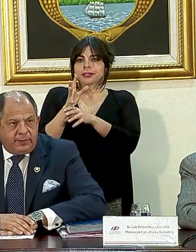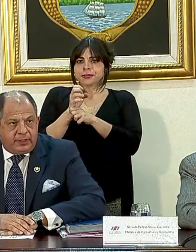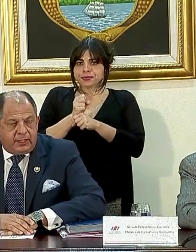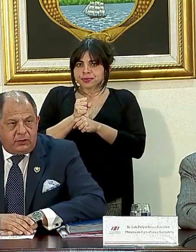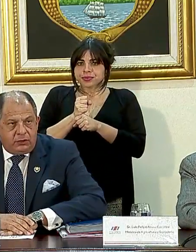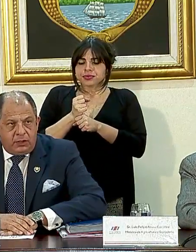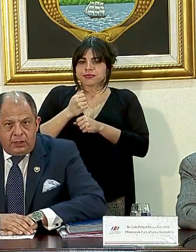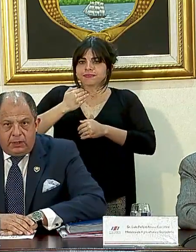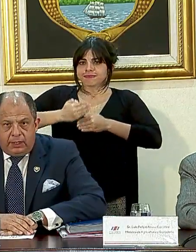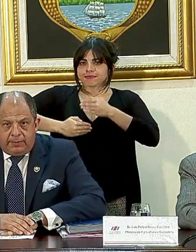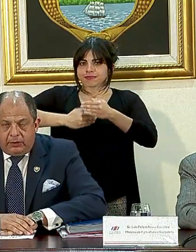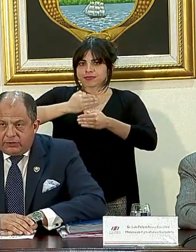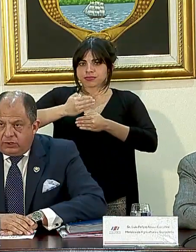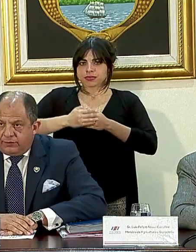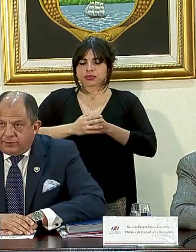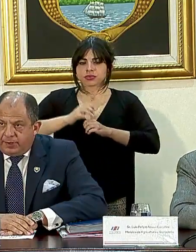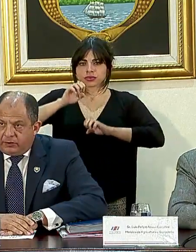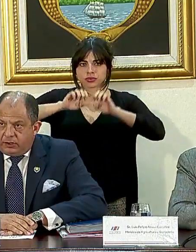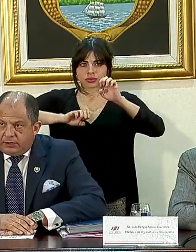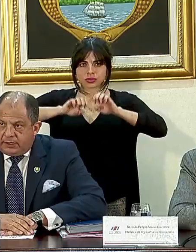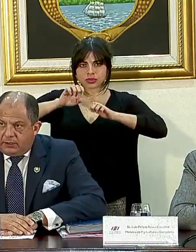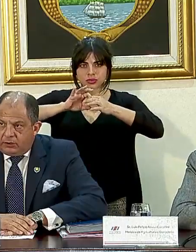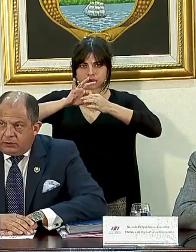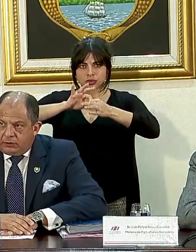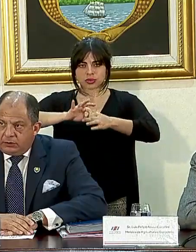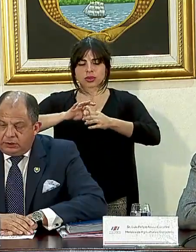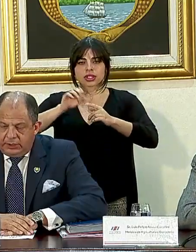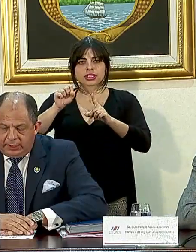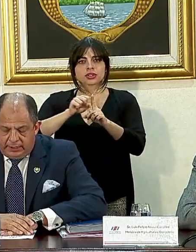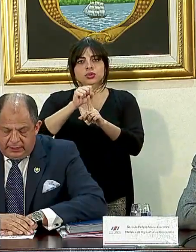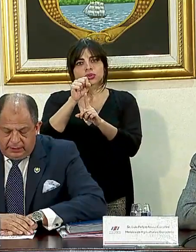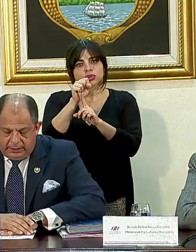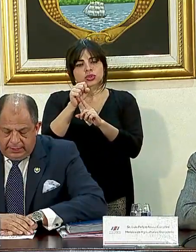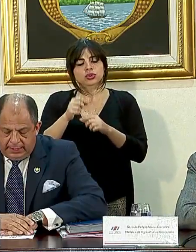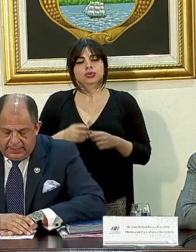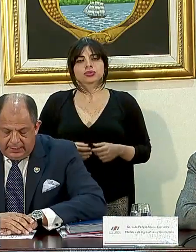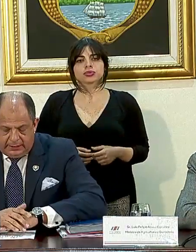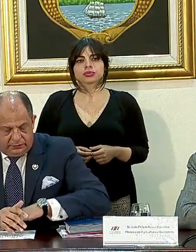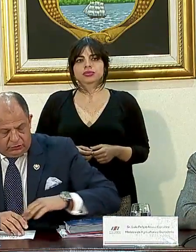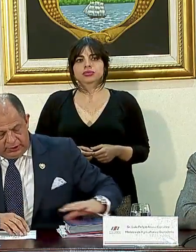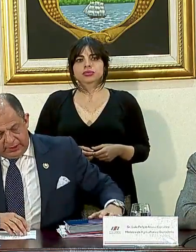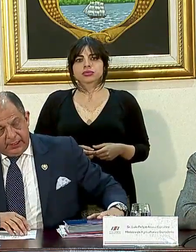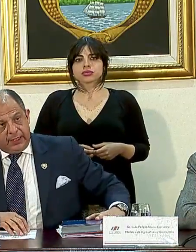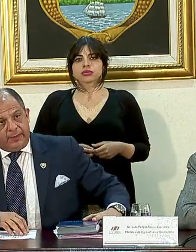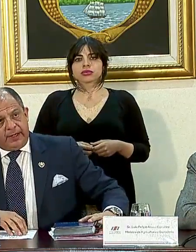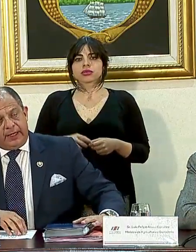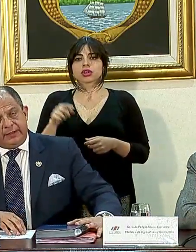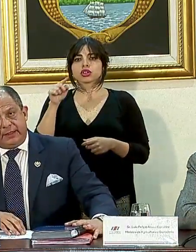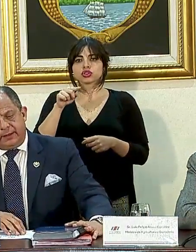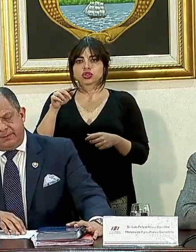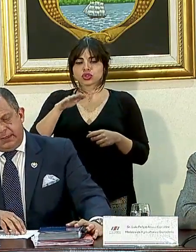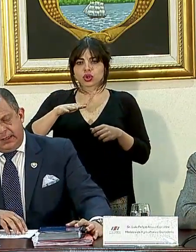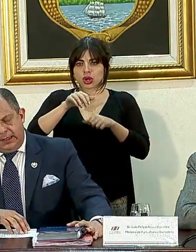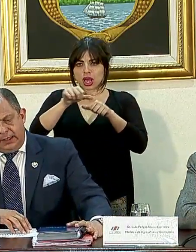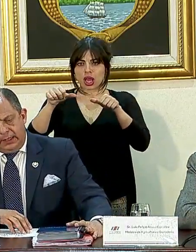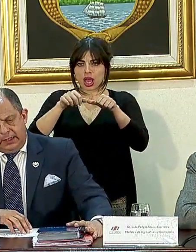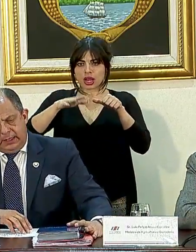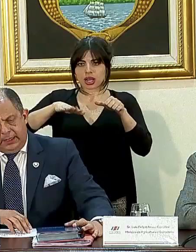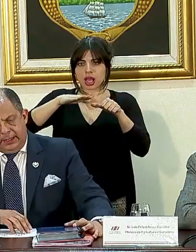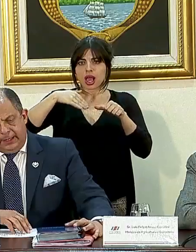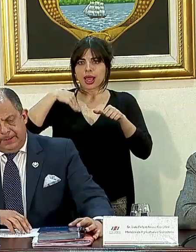recibido y tramitado valoraciones respecto del estado de la zona en emergencia